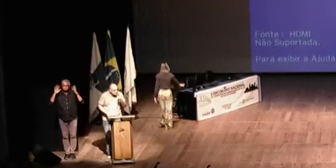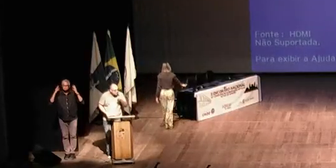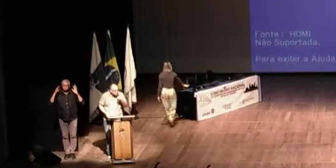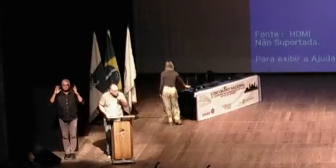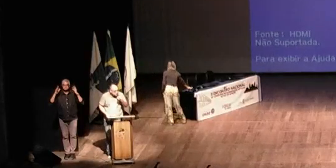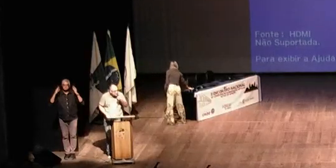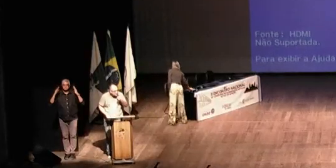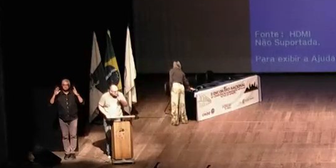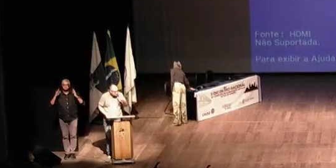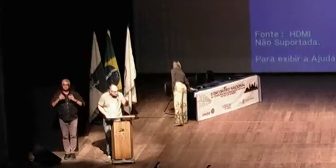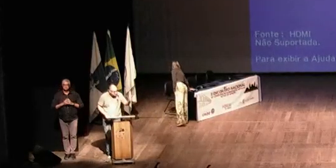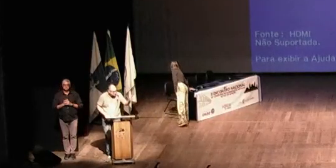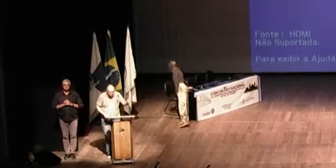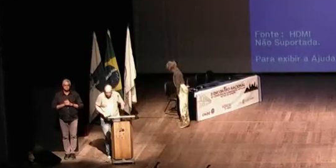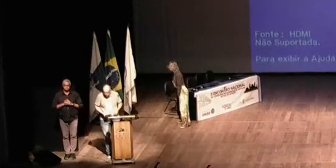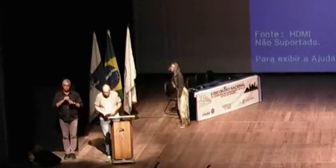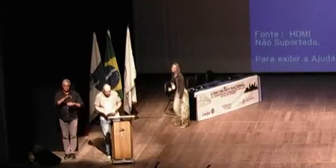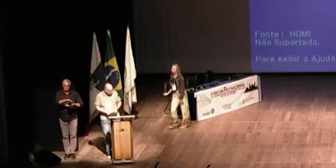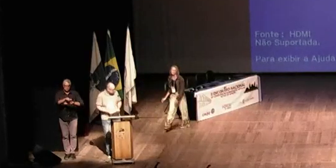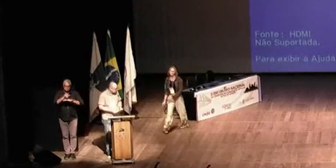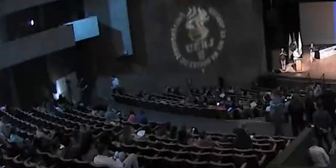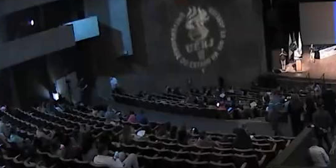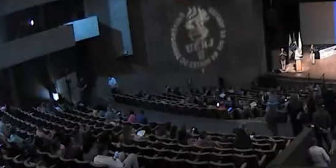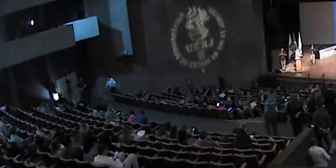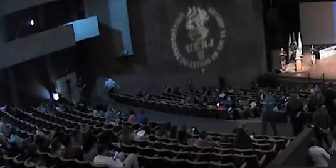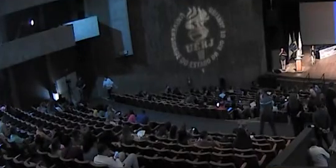vamos passar para a próxima palestra né